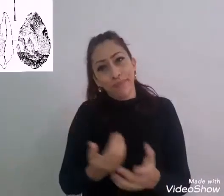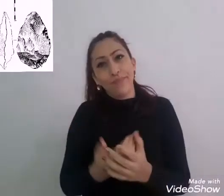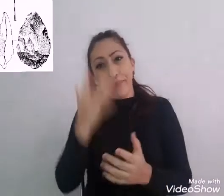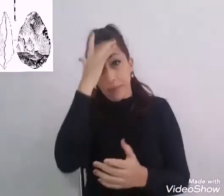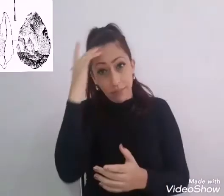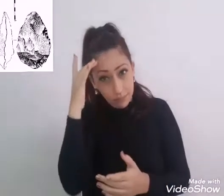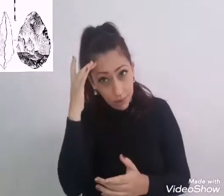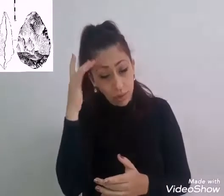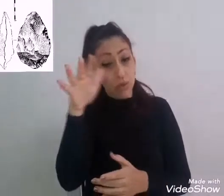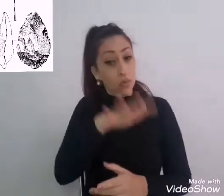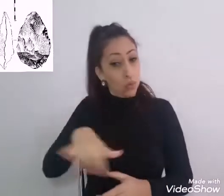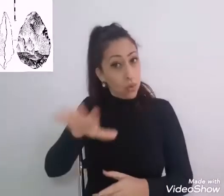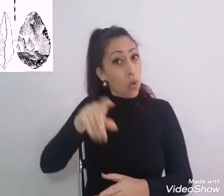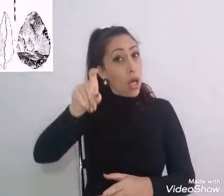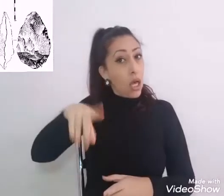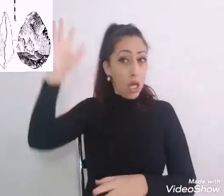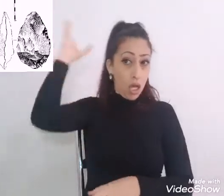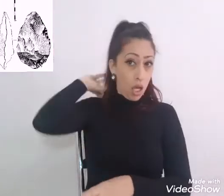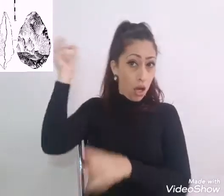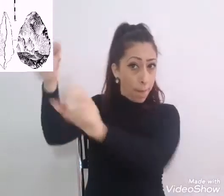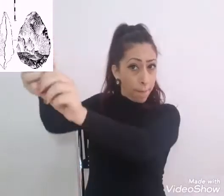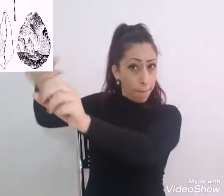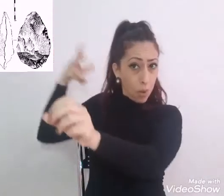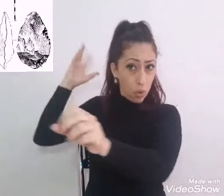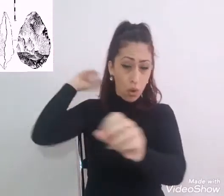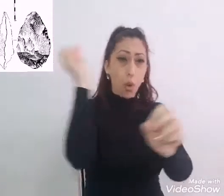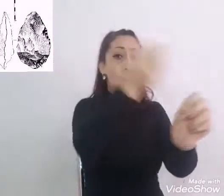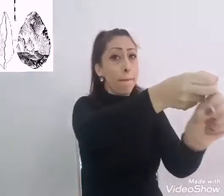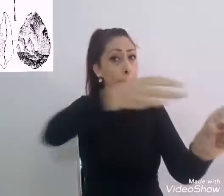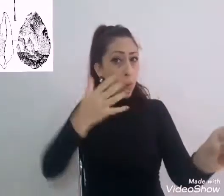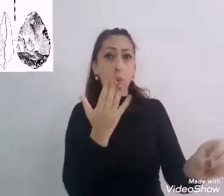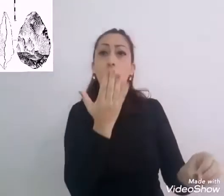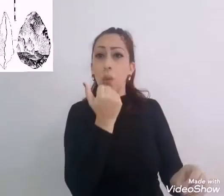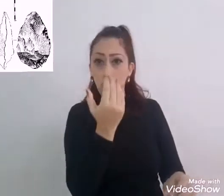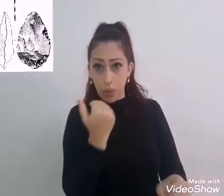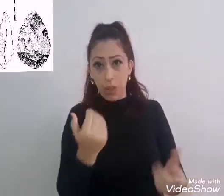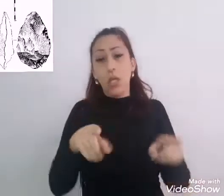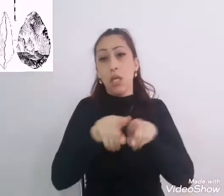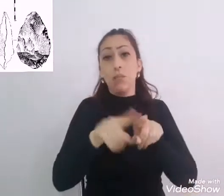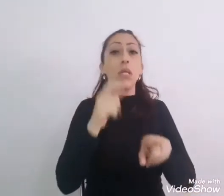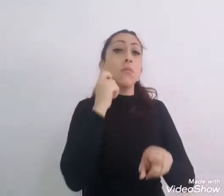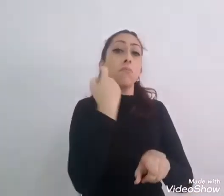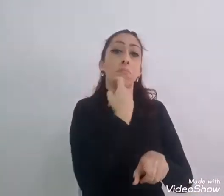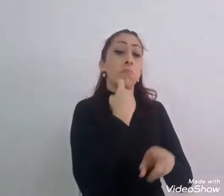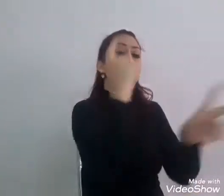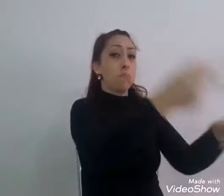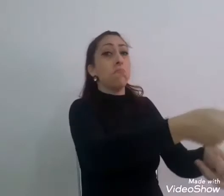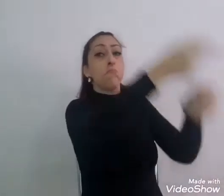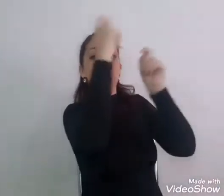eram caçadores e coletores, né, e também nômades. No finalzinho do Paleolítico foi descoberto o fogo.